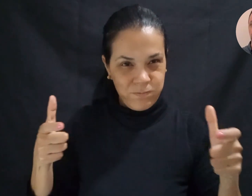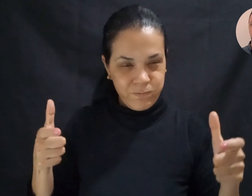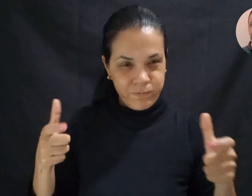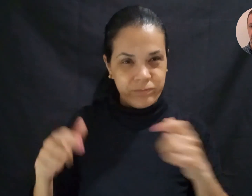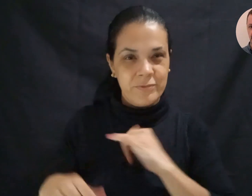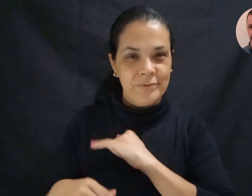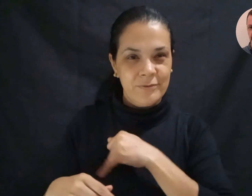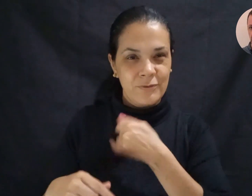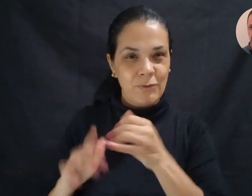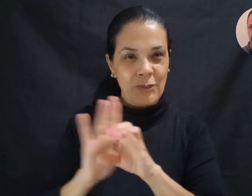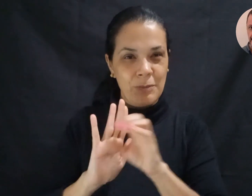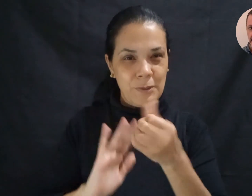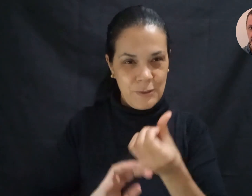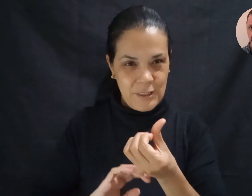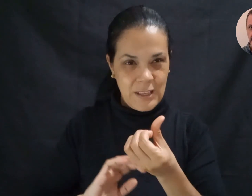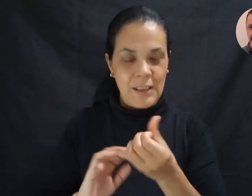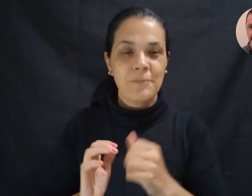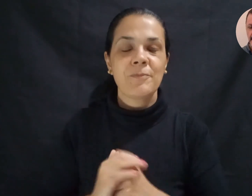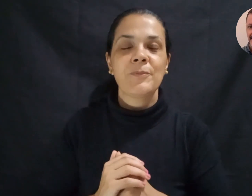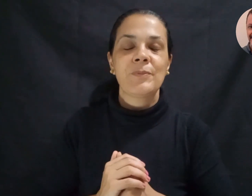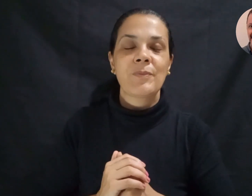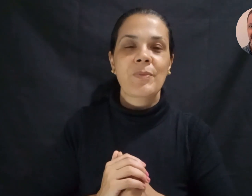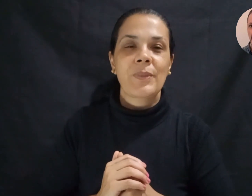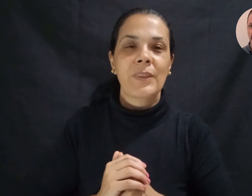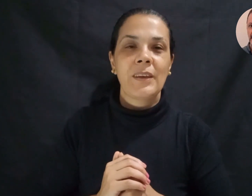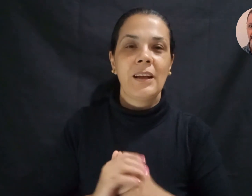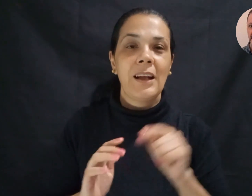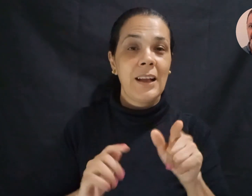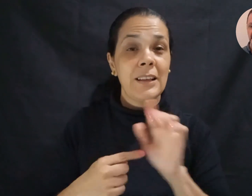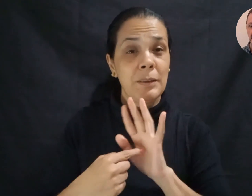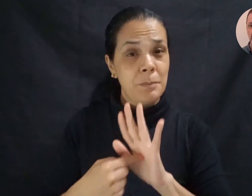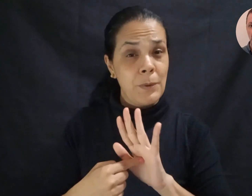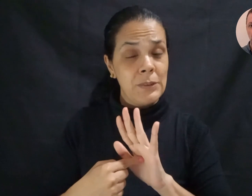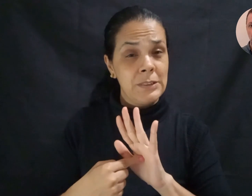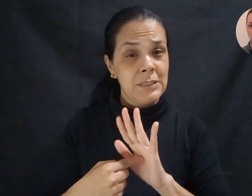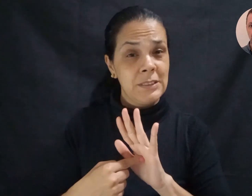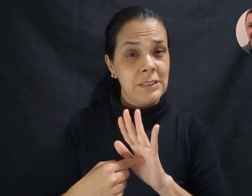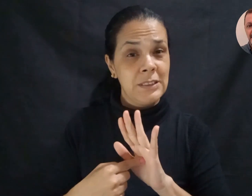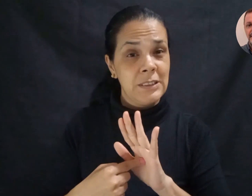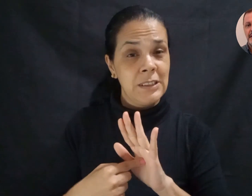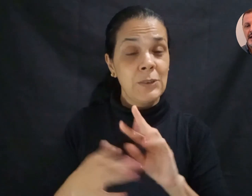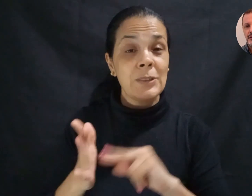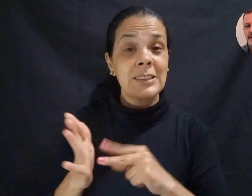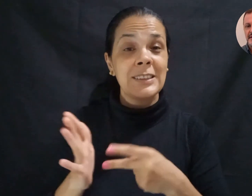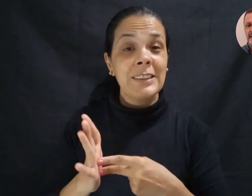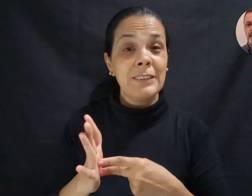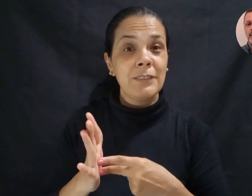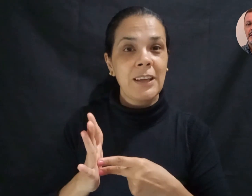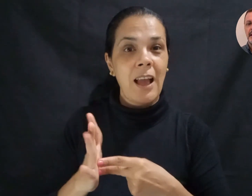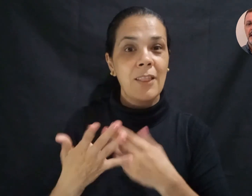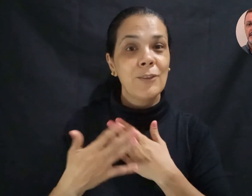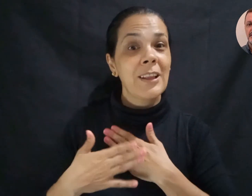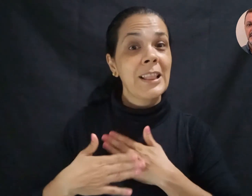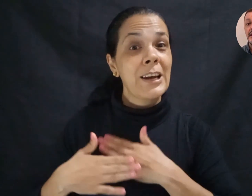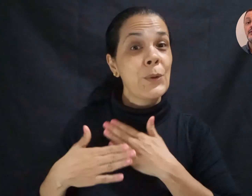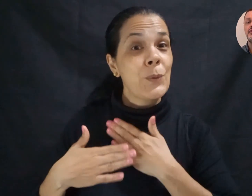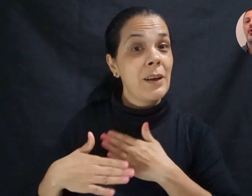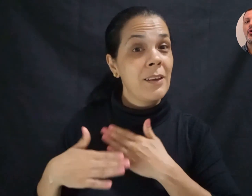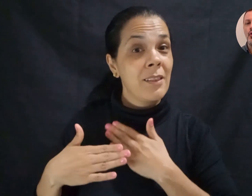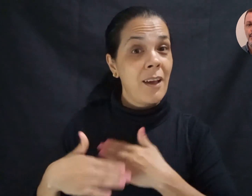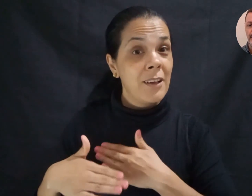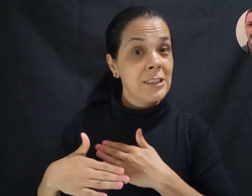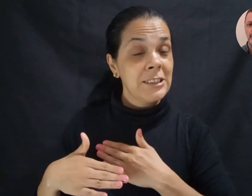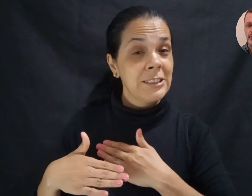no capítulo 6 do seu Evangelho. E ele retrata com muita precisão o significado dessa tranquilidade que não